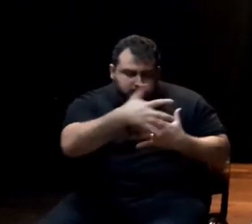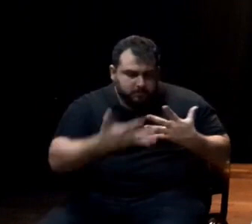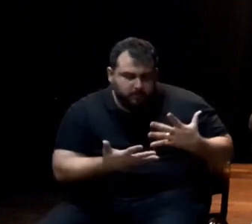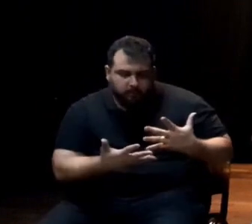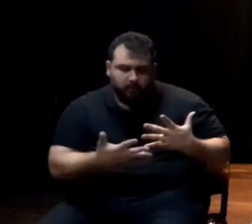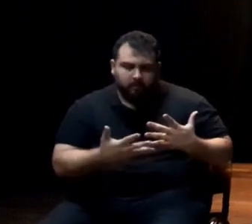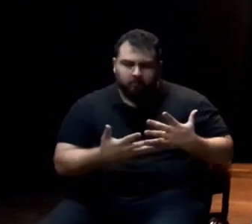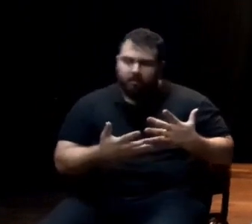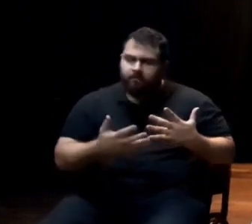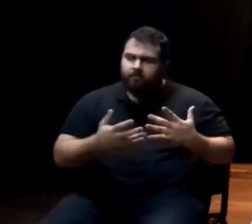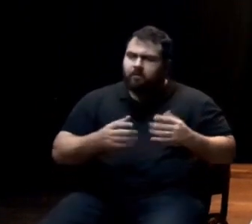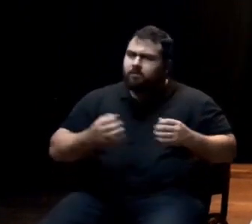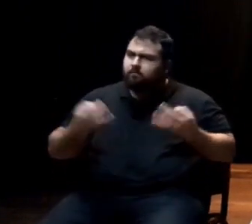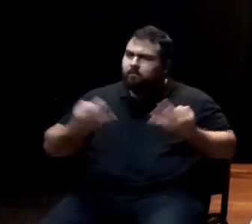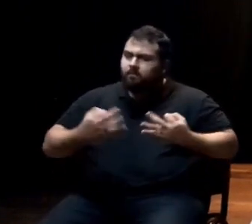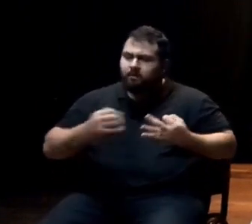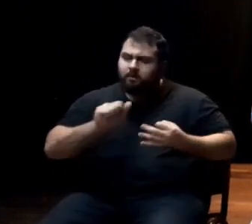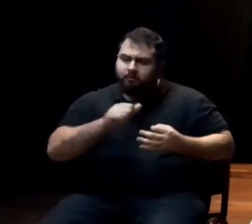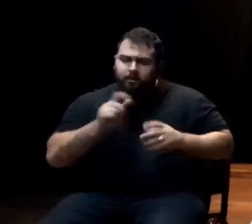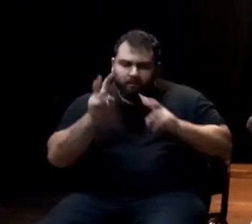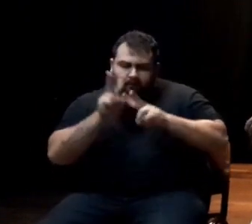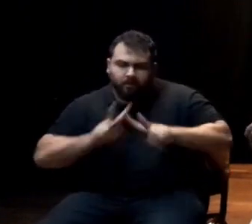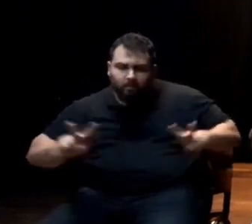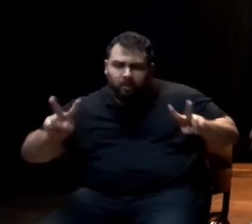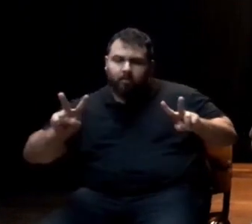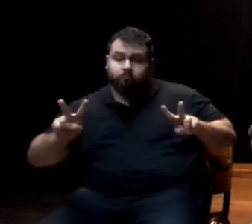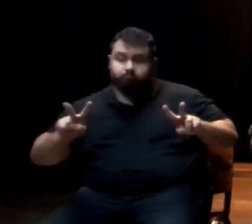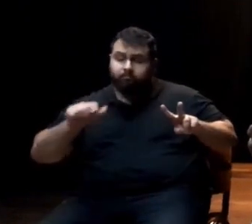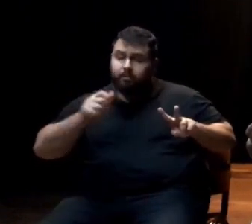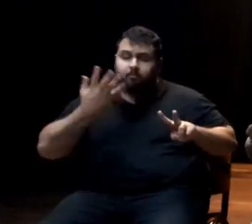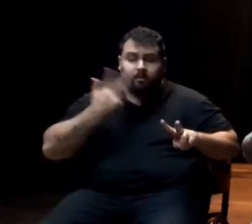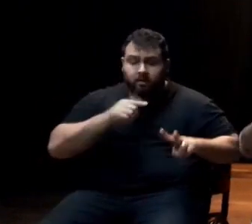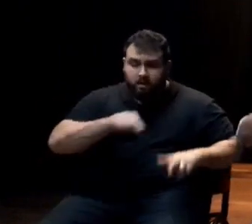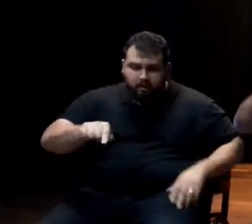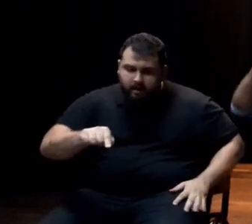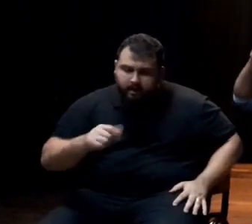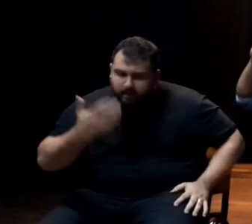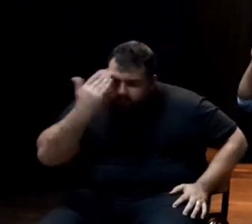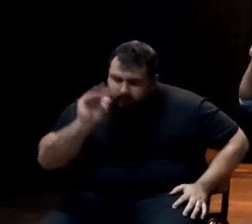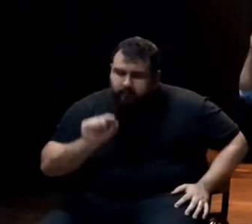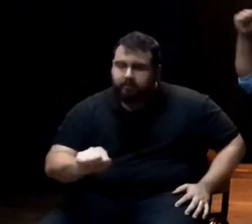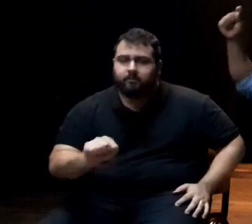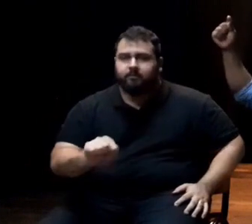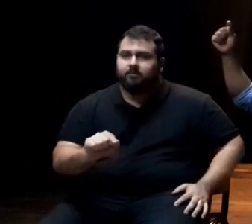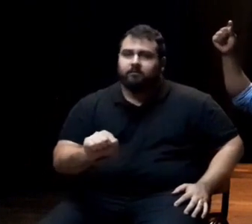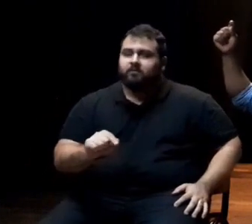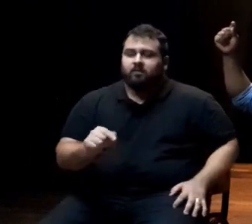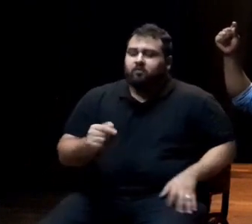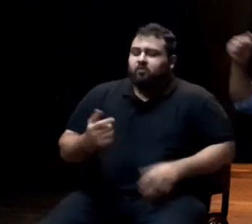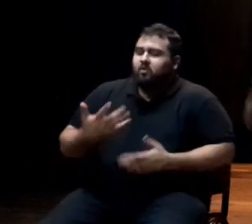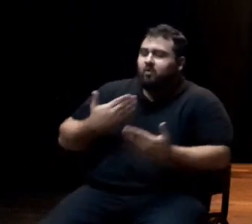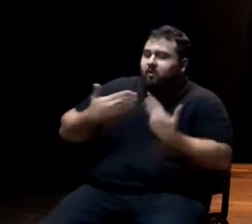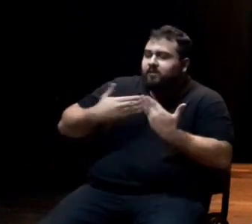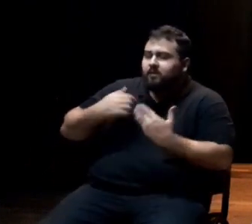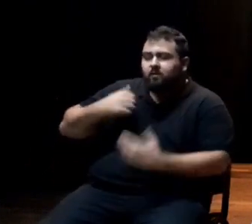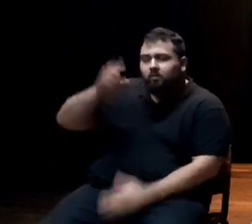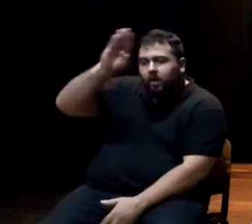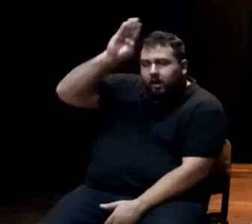bem visual e expressiva para uma criança? Eu não estou falando com um acadêmico, né? Eu estou